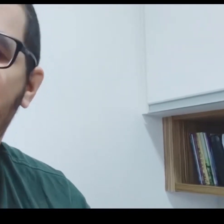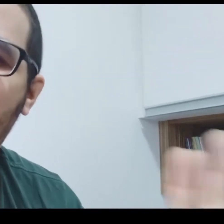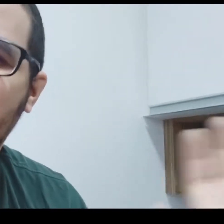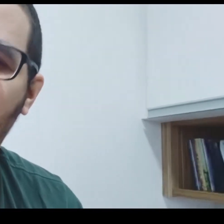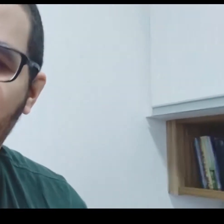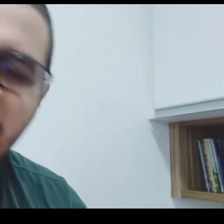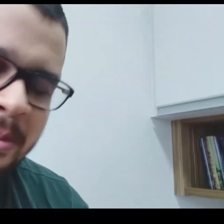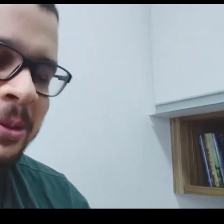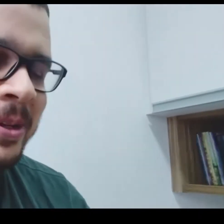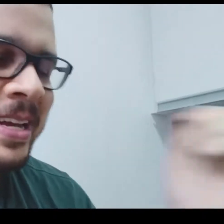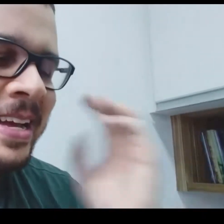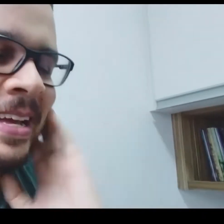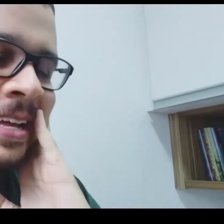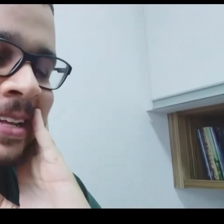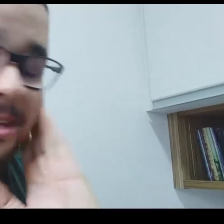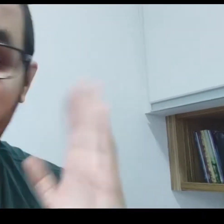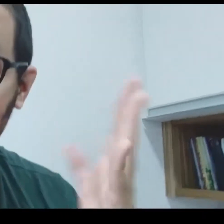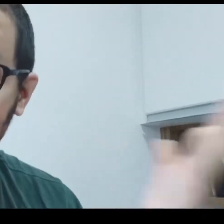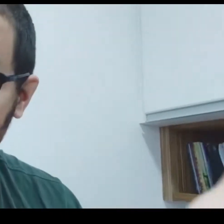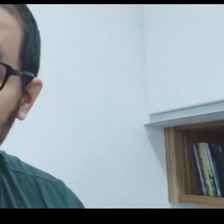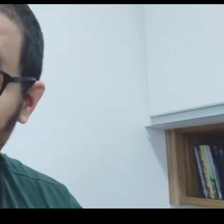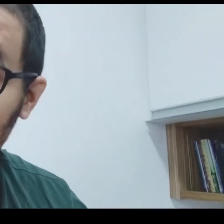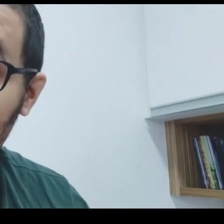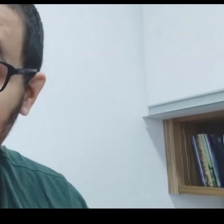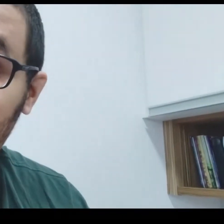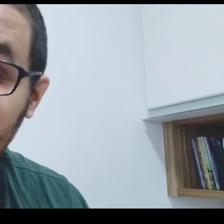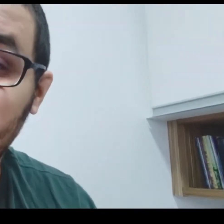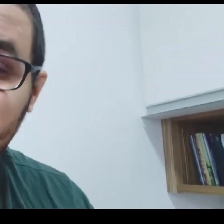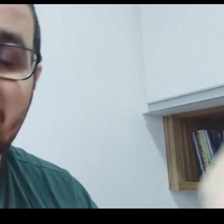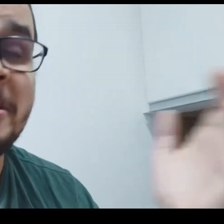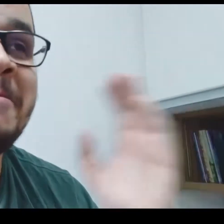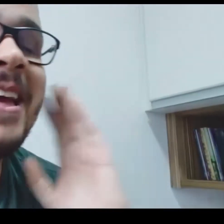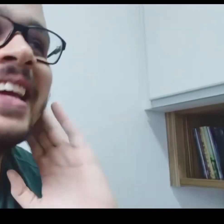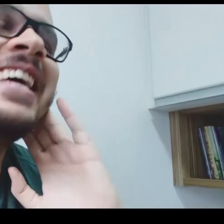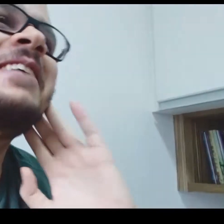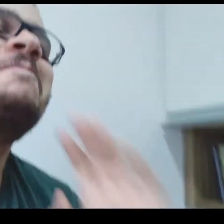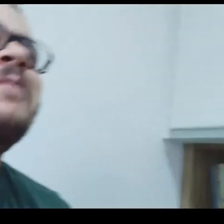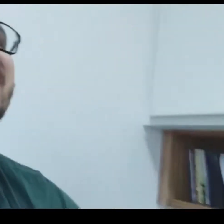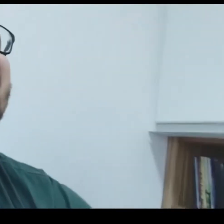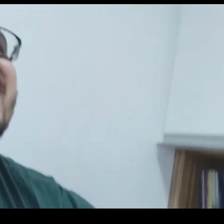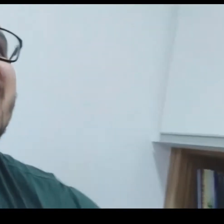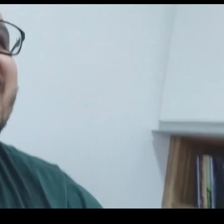tomar uma facada a qualquer momento. Então, veja você, era um lugar muito valioso pra mim.